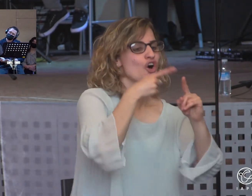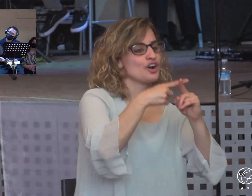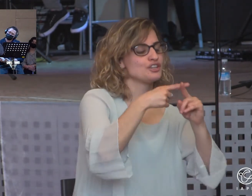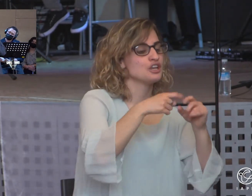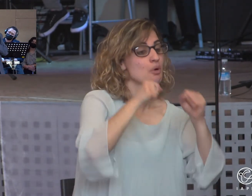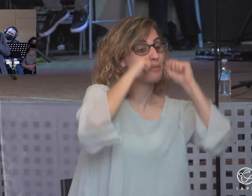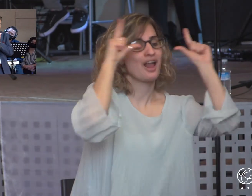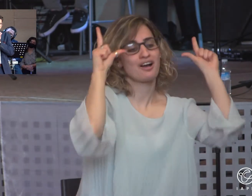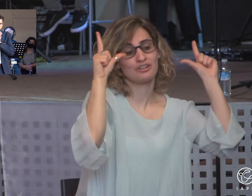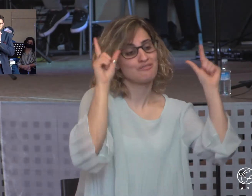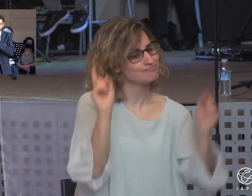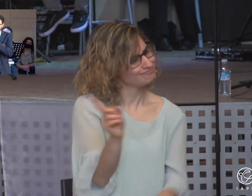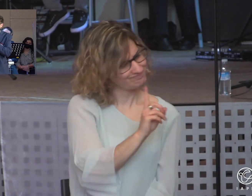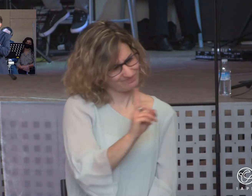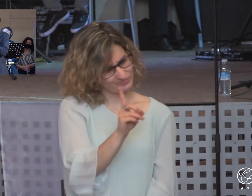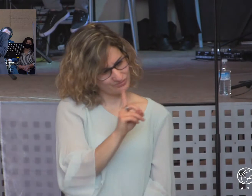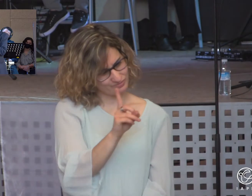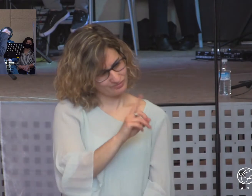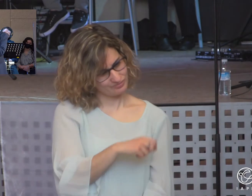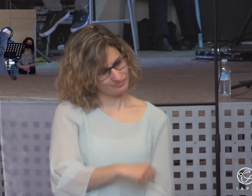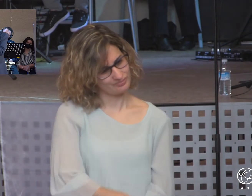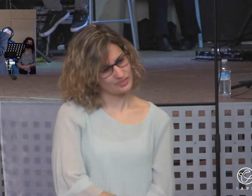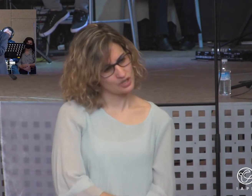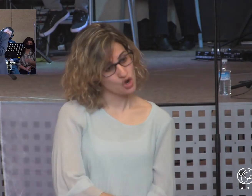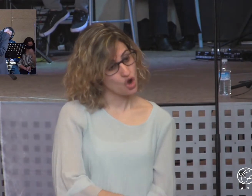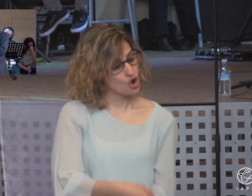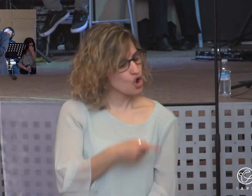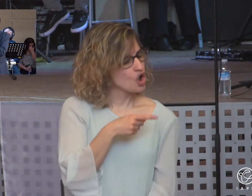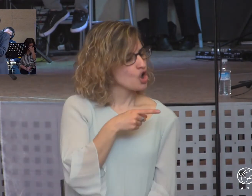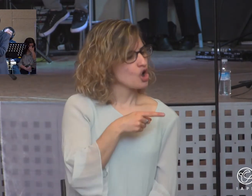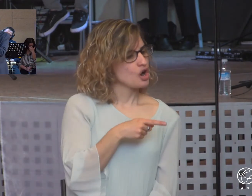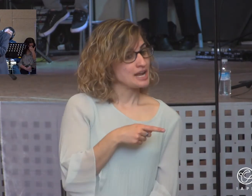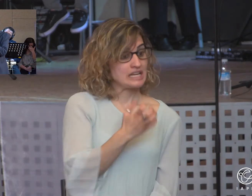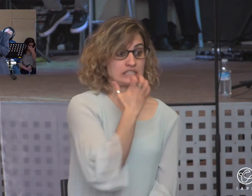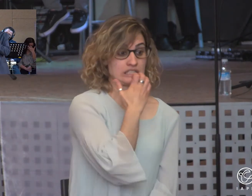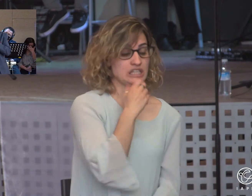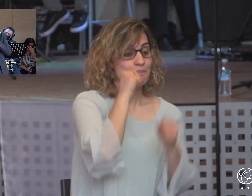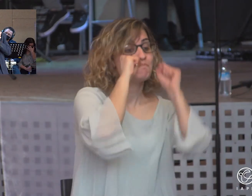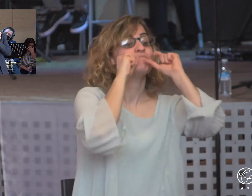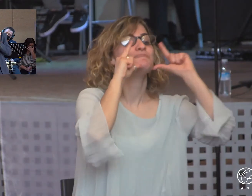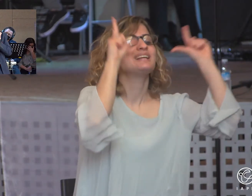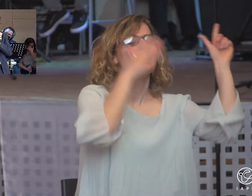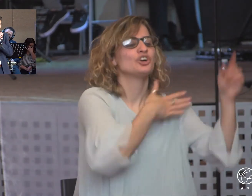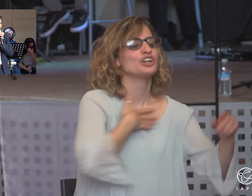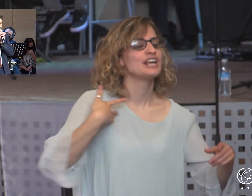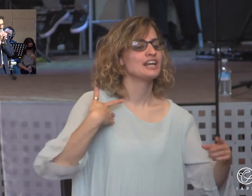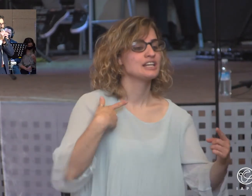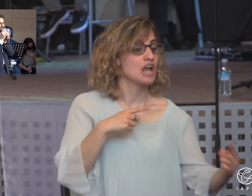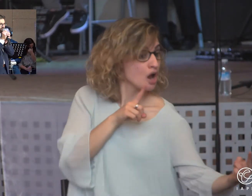sano. Tú necesitas tener un encuentro con Jesús en esta celebración.